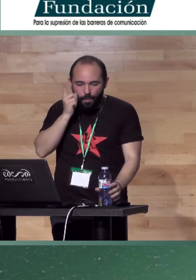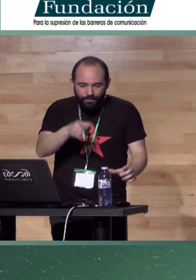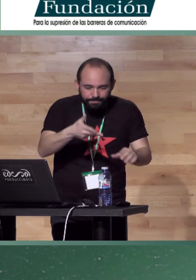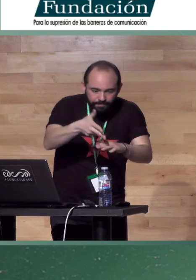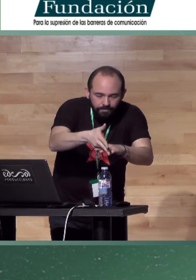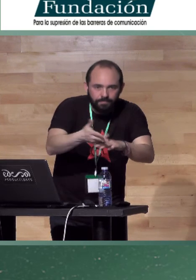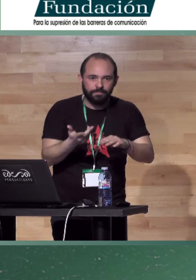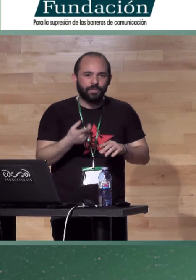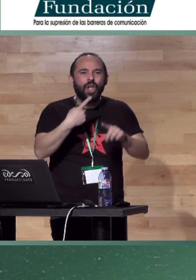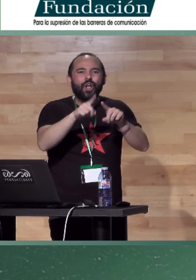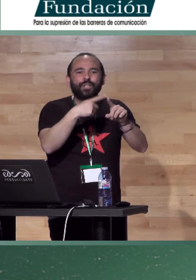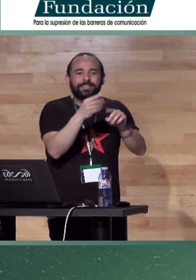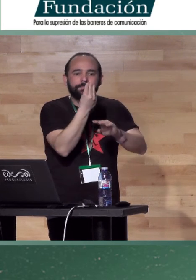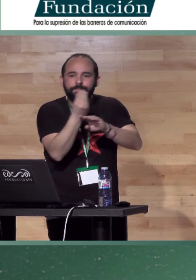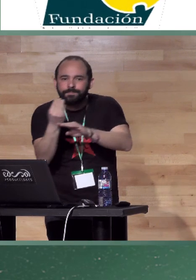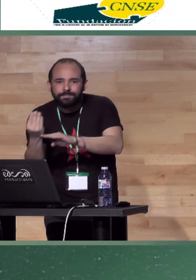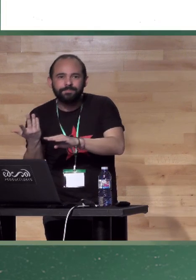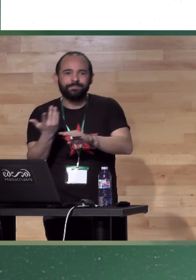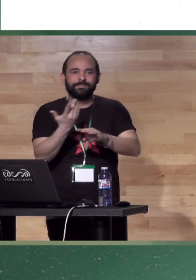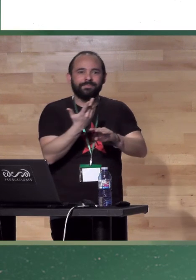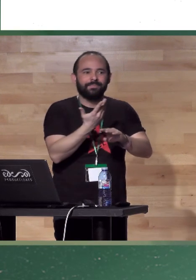la botella, el móvil,